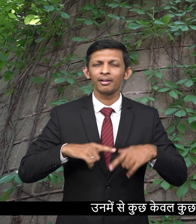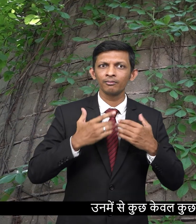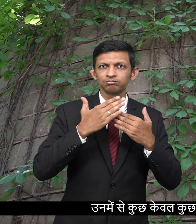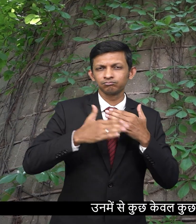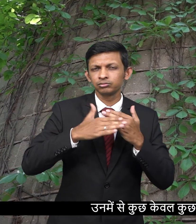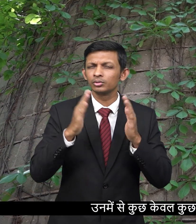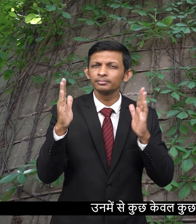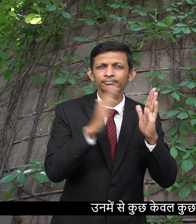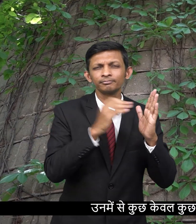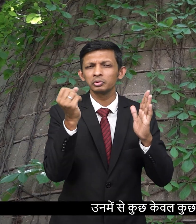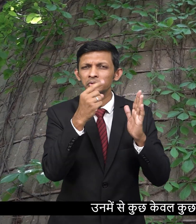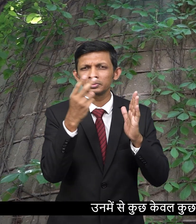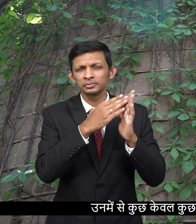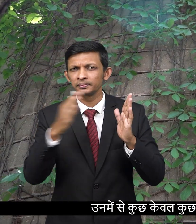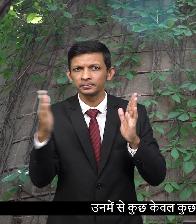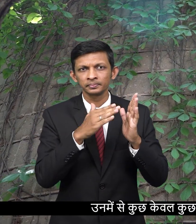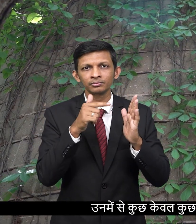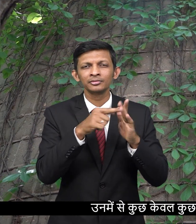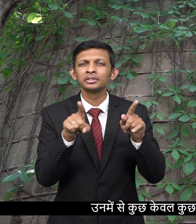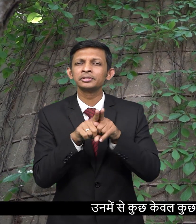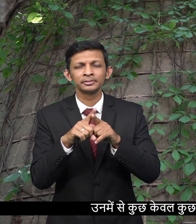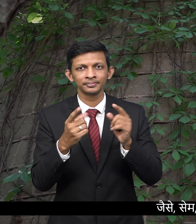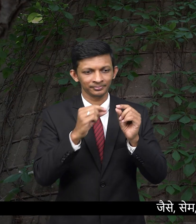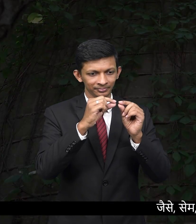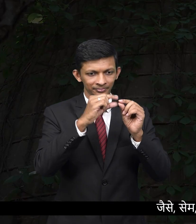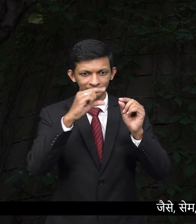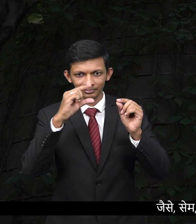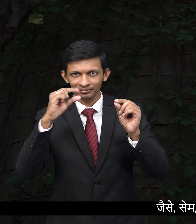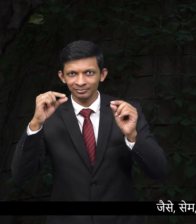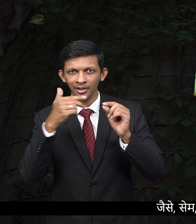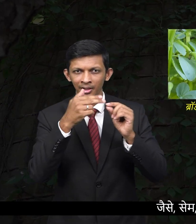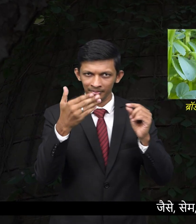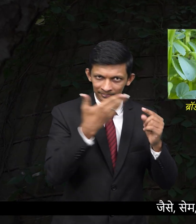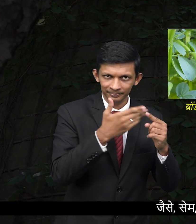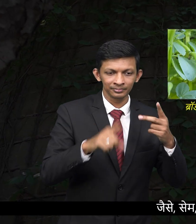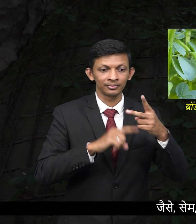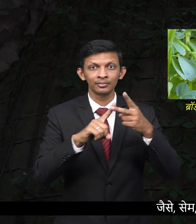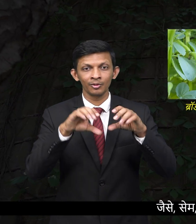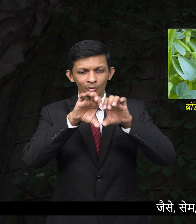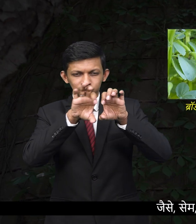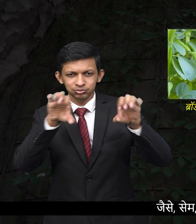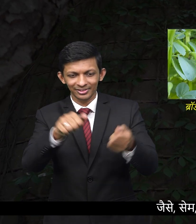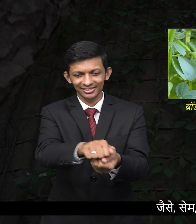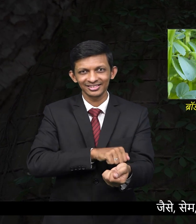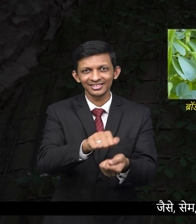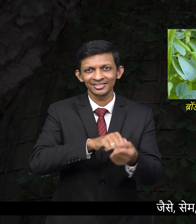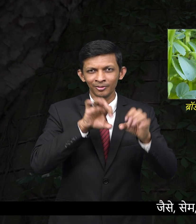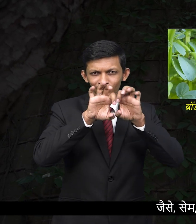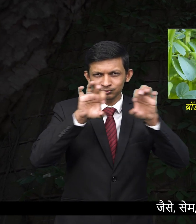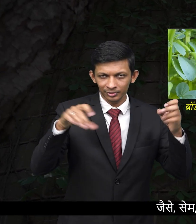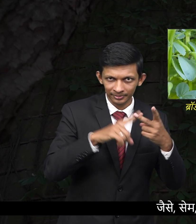उनमें से कुछ केवल कुछ महीनों तक ही जीवित रहती है, जैसे सेम, तोरी, गिलकी।